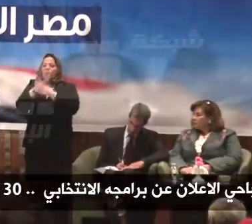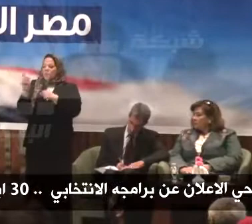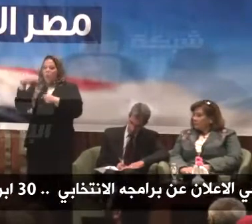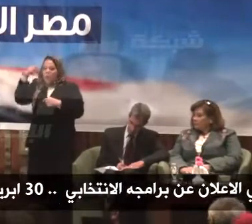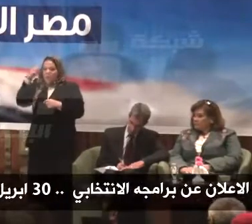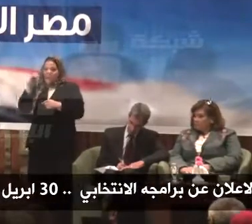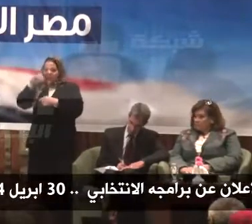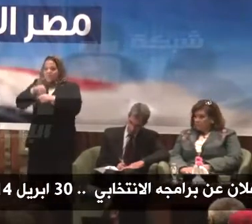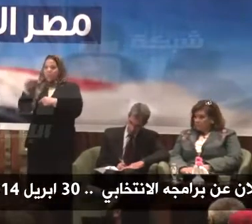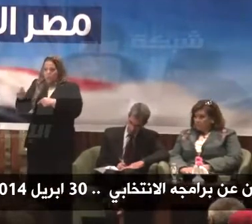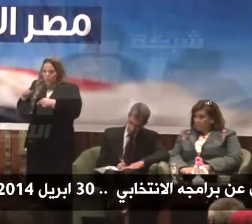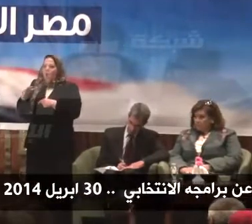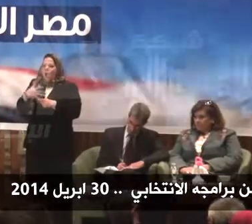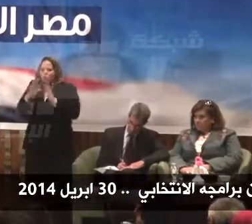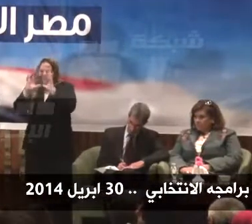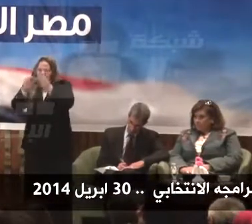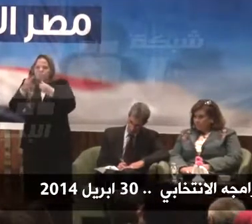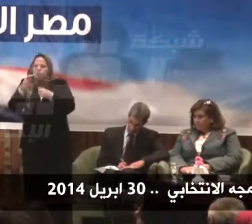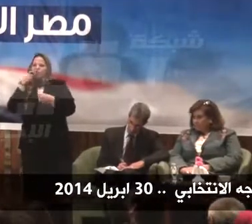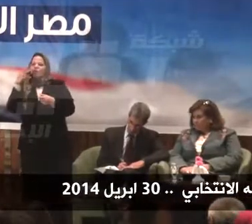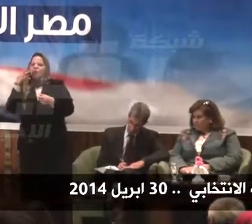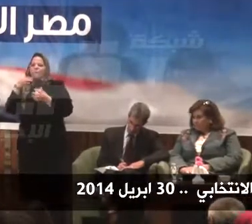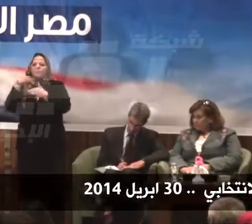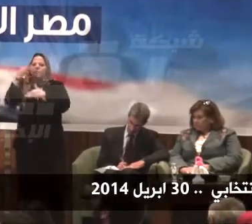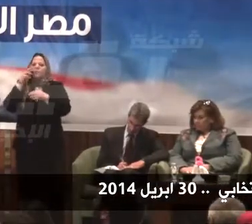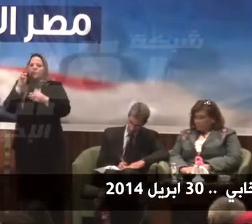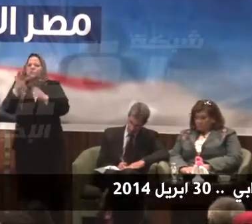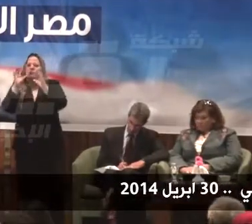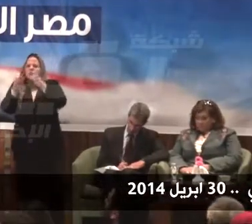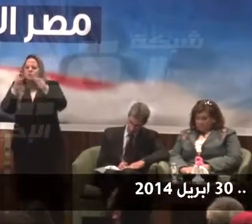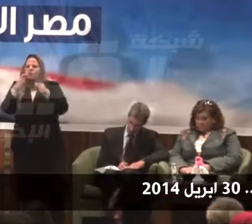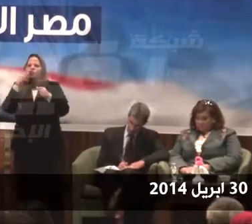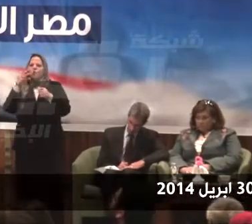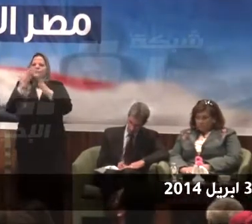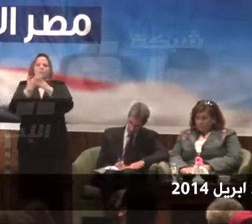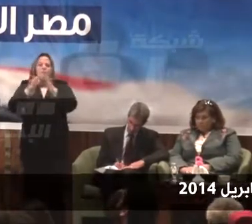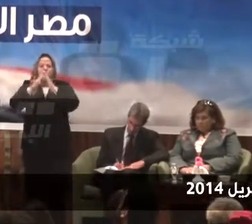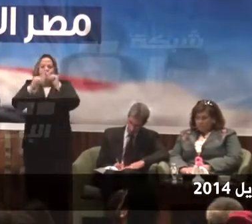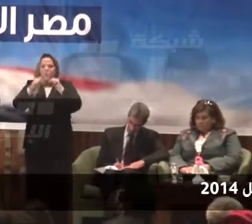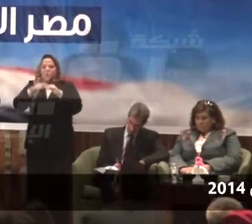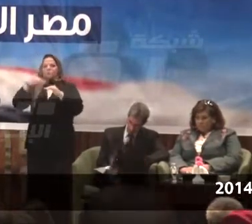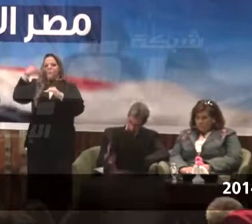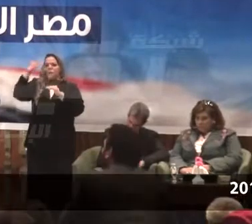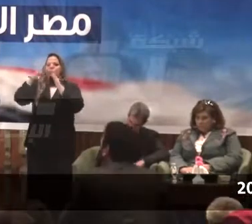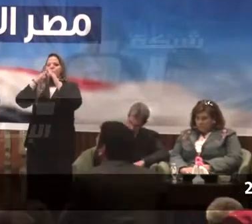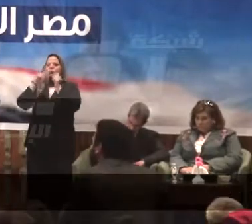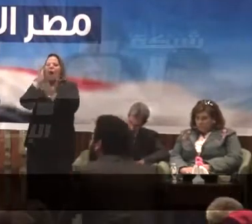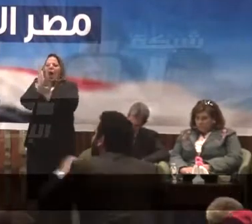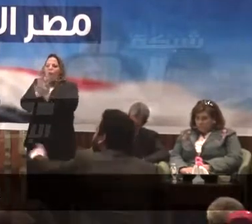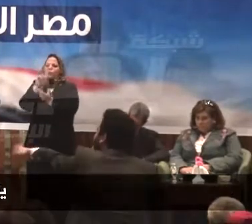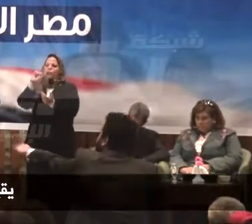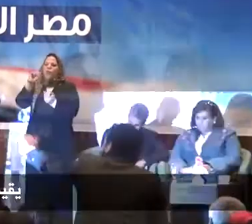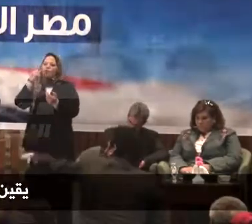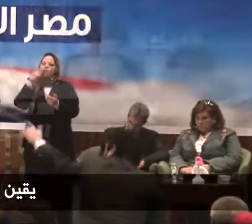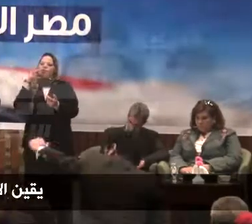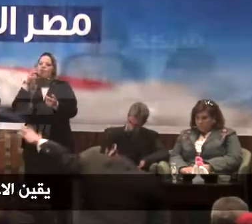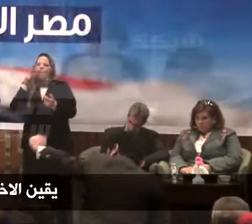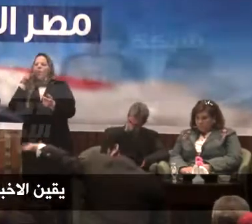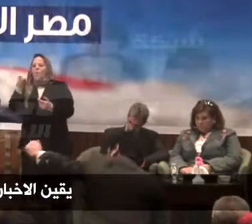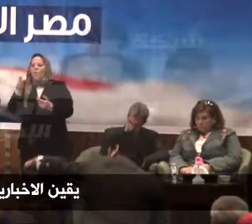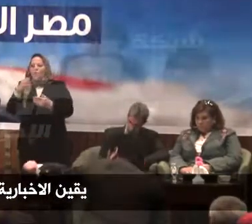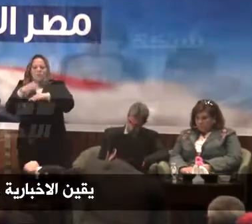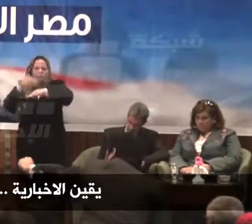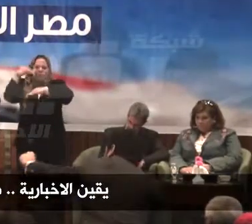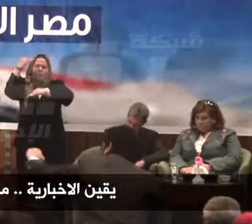جسر ستعبر عليه هذه الأجيال الشابة لكي تقود مصر، وهذا حقها، وهذا هو ما